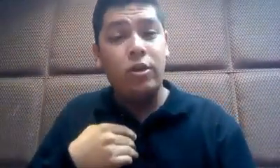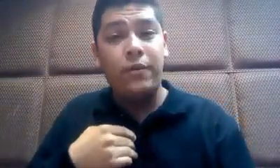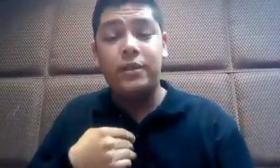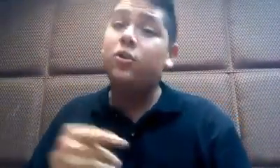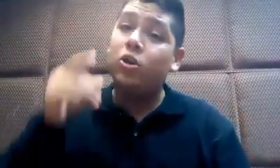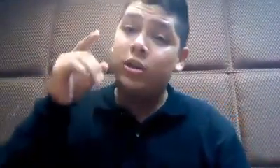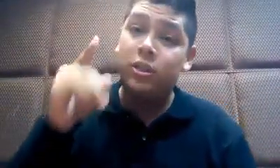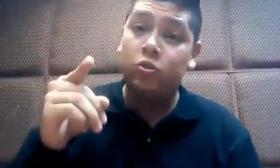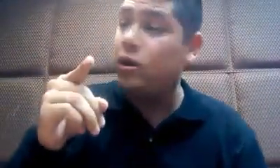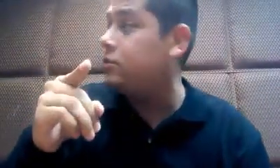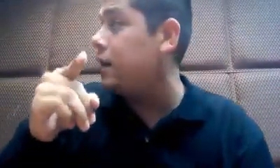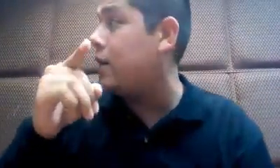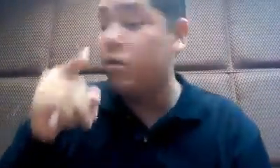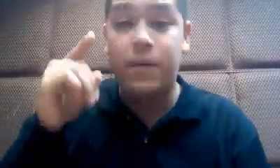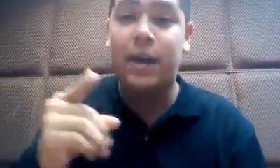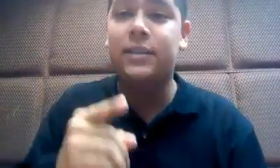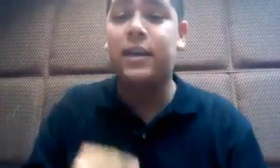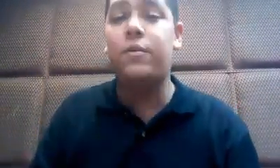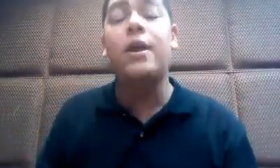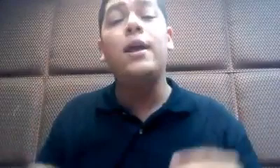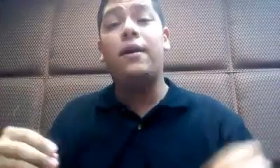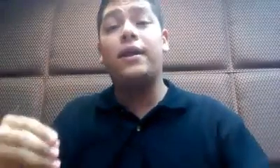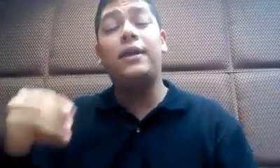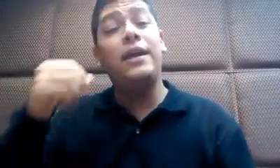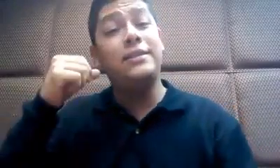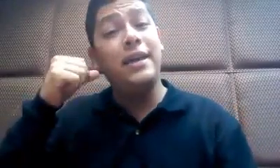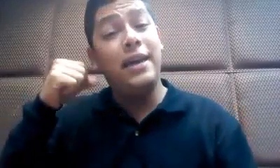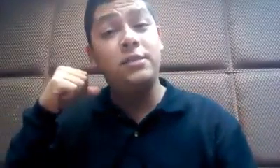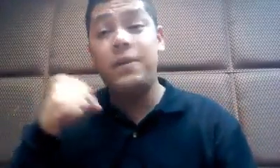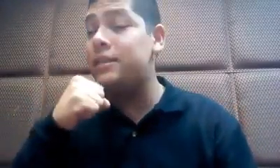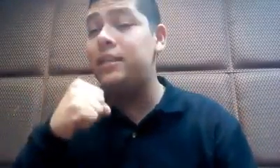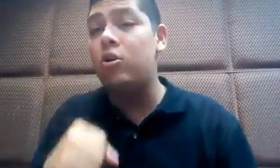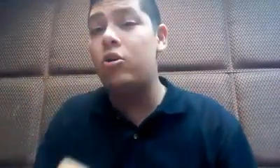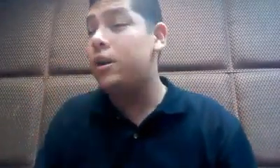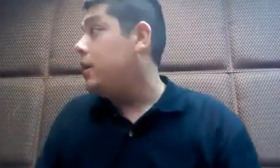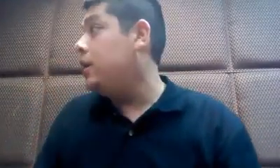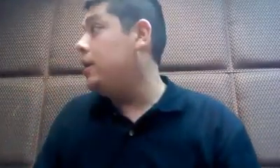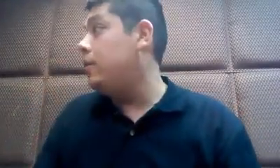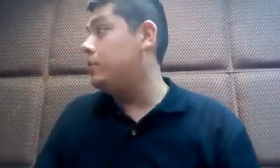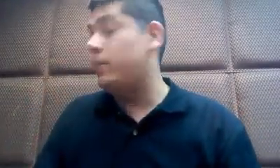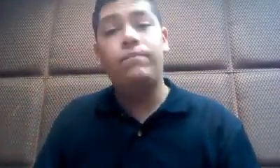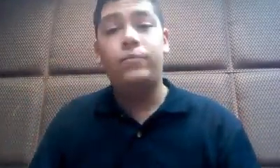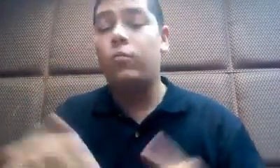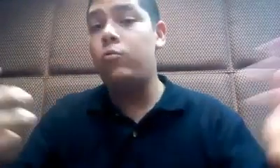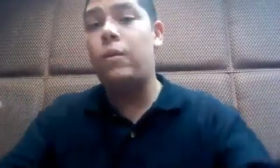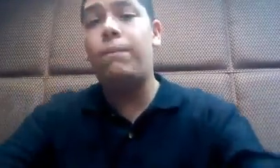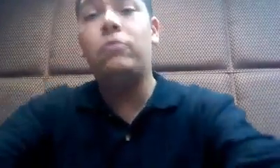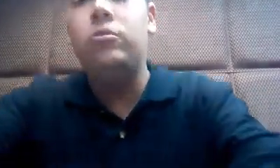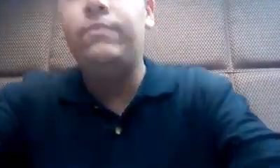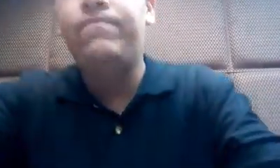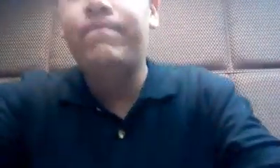bien chingón, y si tú has viajado y viajas en camión, la verdad es que eres bien chingón, y pues bueno, un aplauso, ¿no?